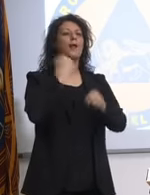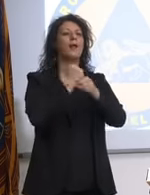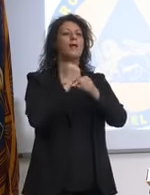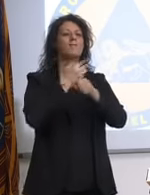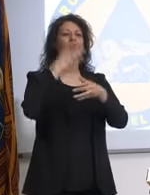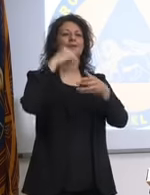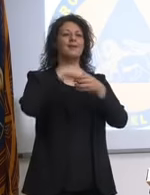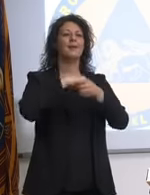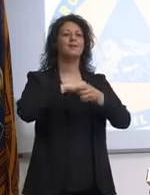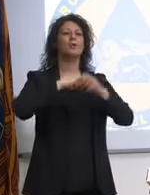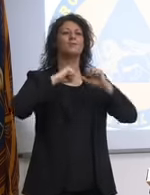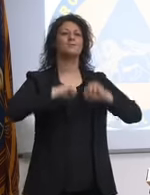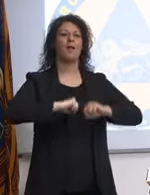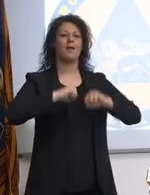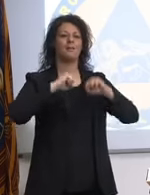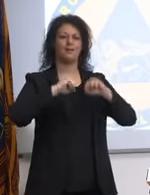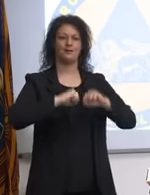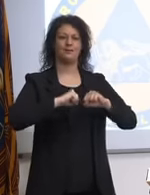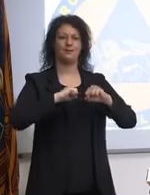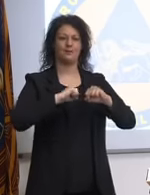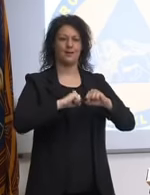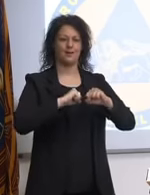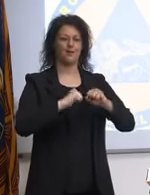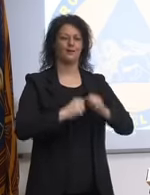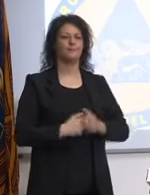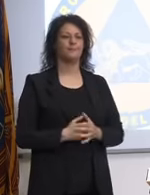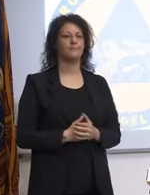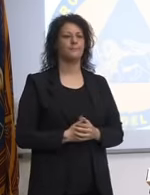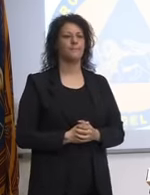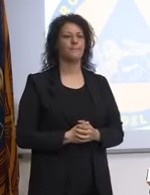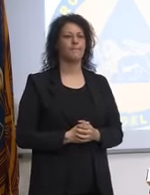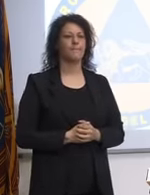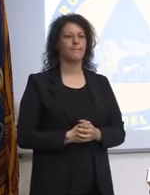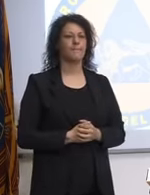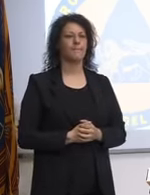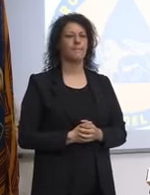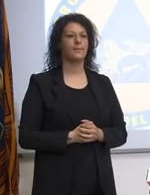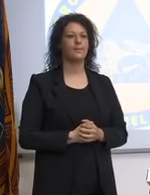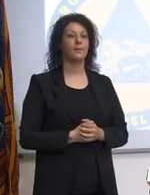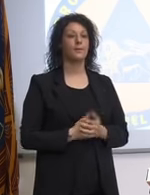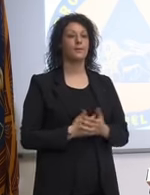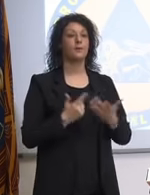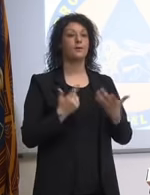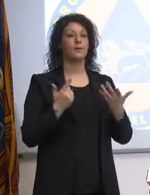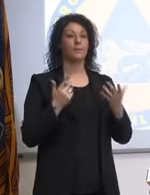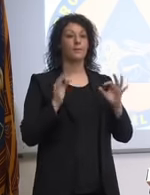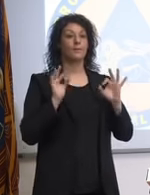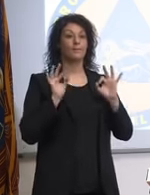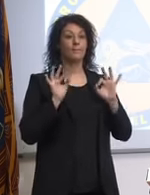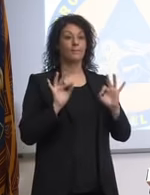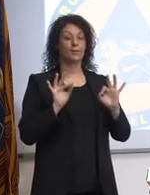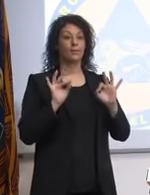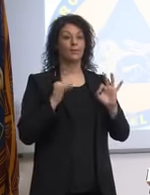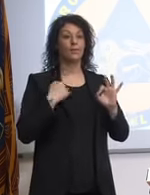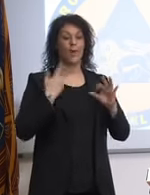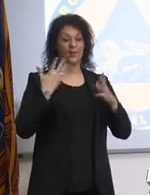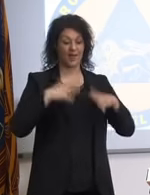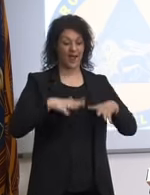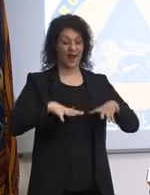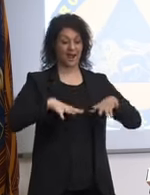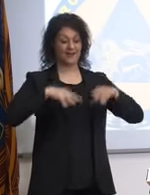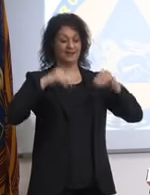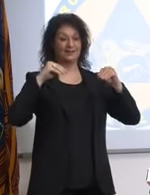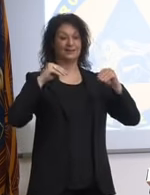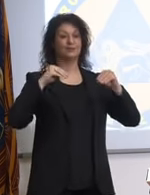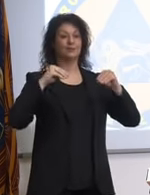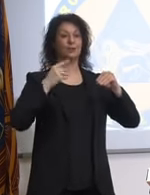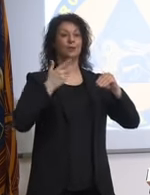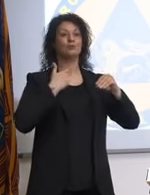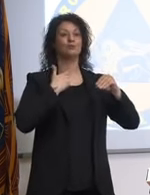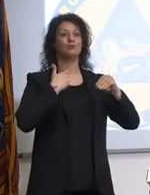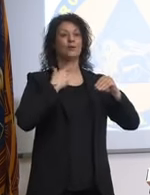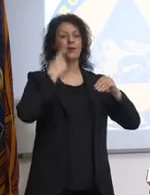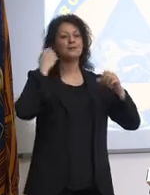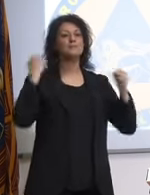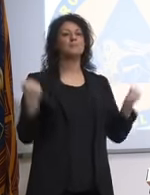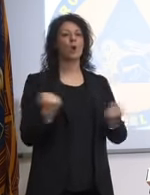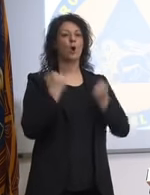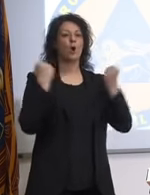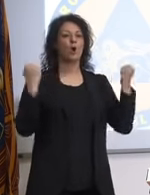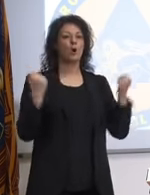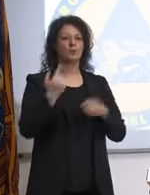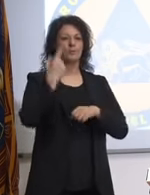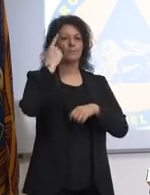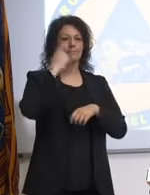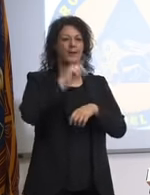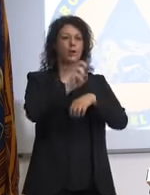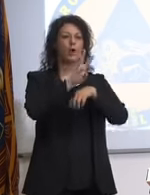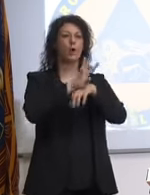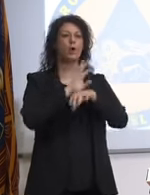già coinvolto, magari qualcuno non se n'è accorto, l'ho coinvolto con i primi spot sul coronavirus. Se li andate a cercare, vedete, sono in